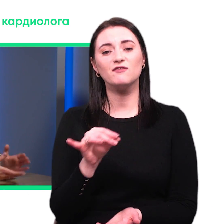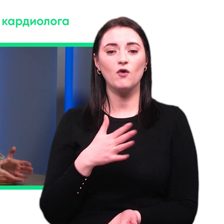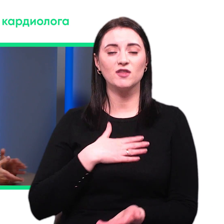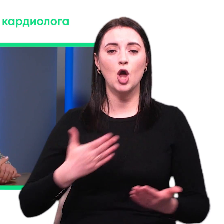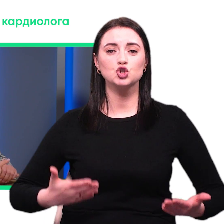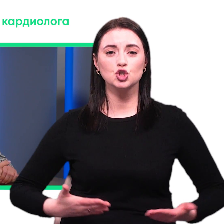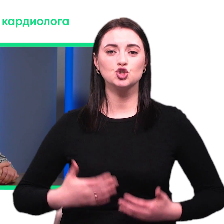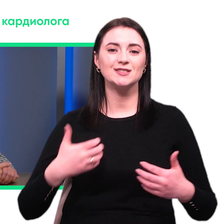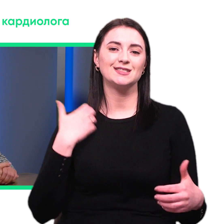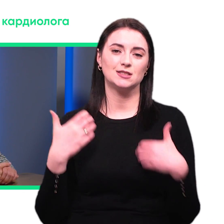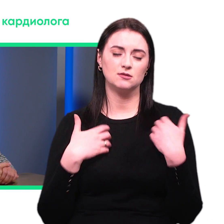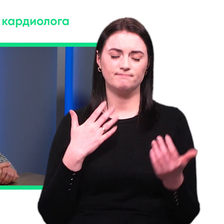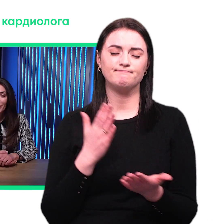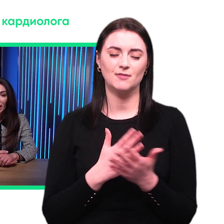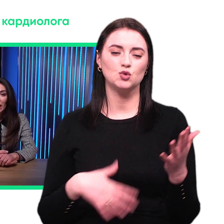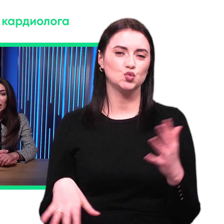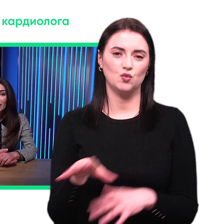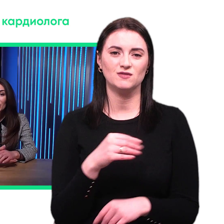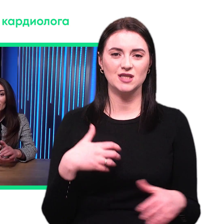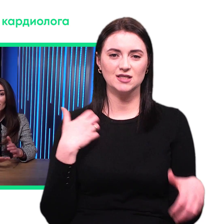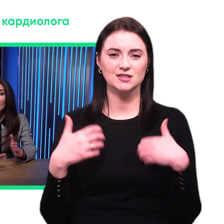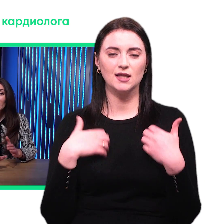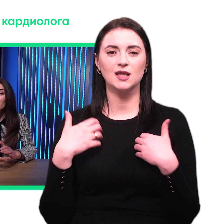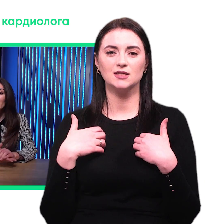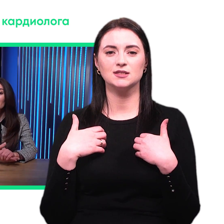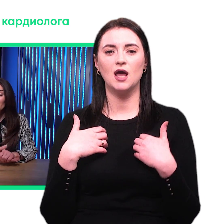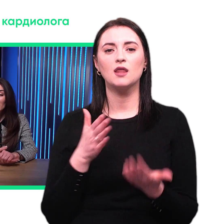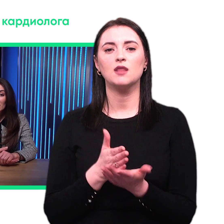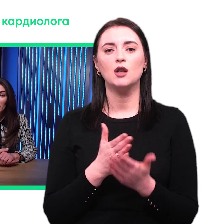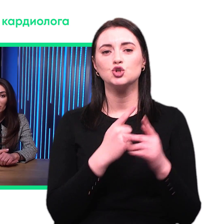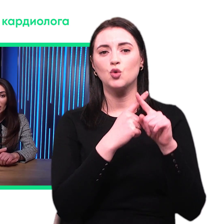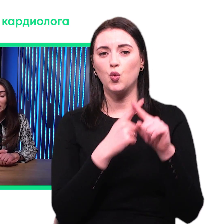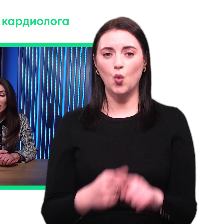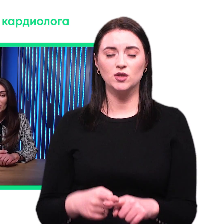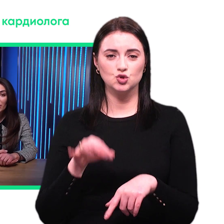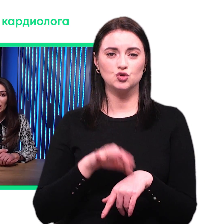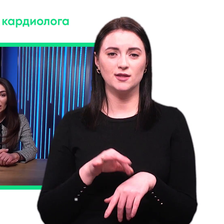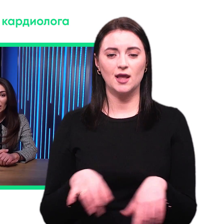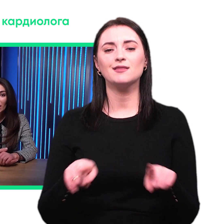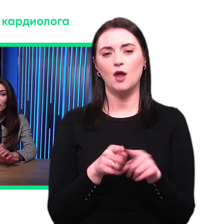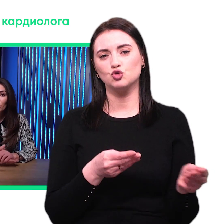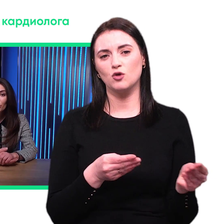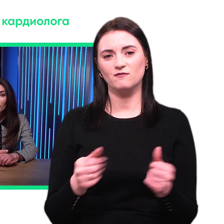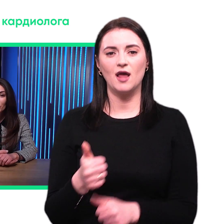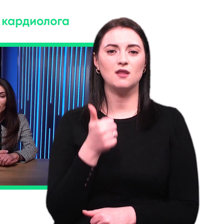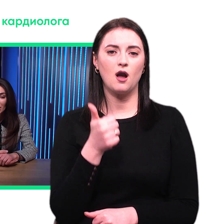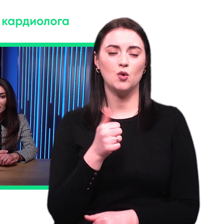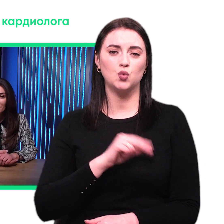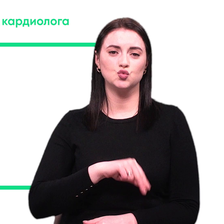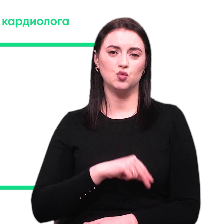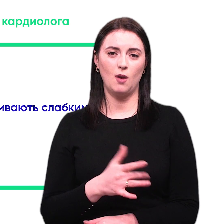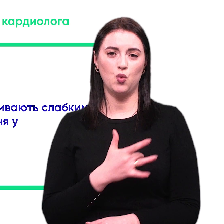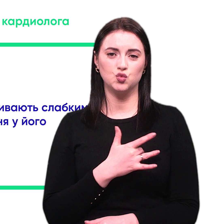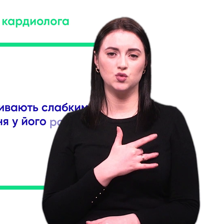жизни стресс, а он у всех существует. Конечно же, наличие хронических заболеваний также влияет на хорошую работу